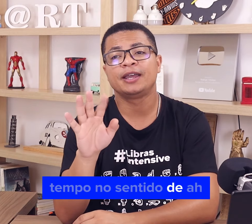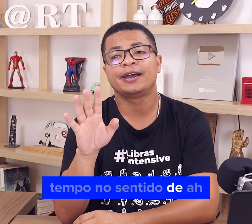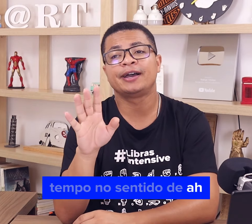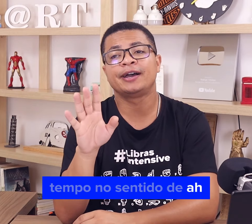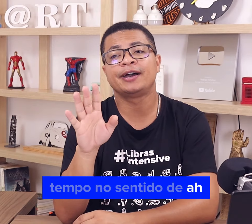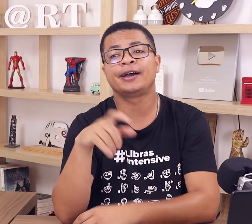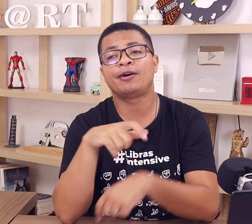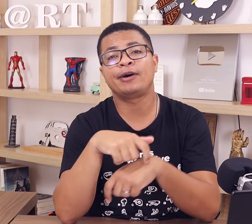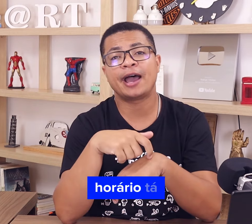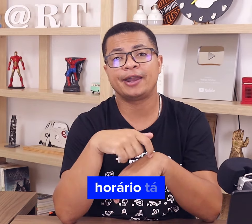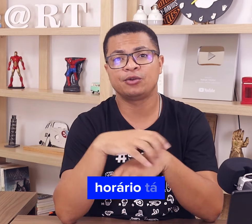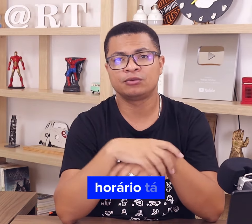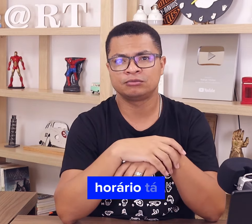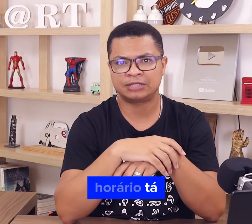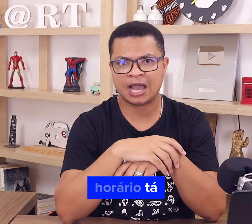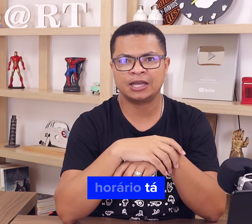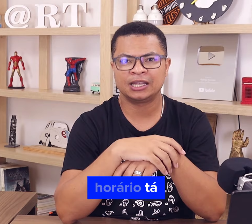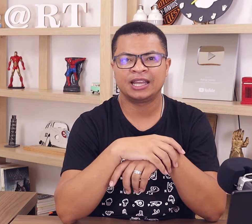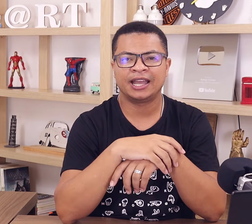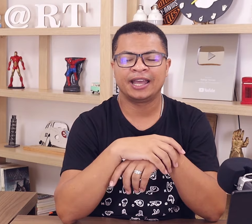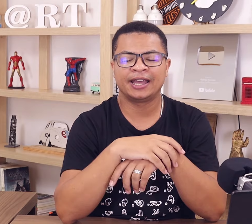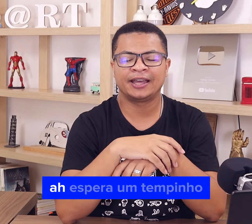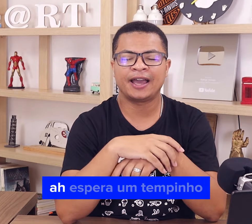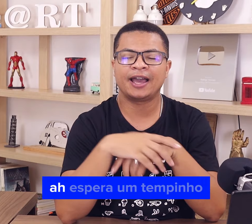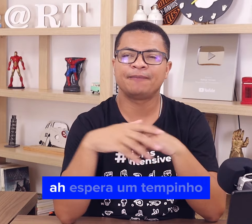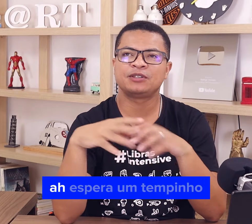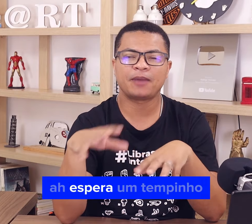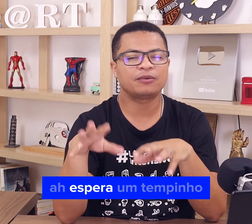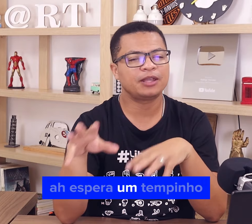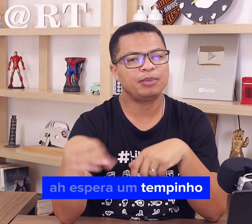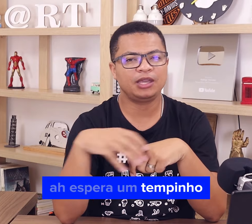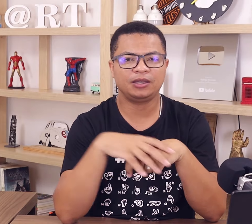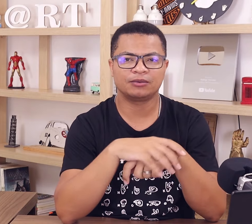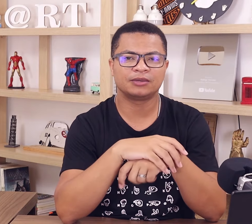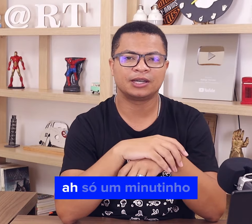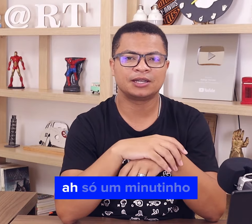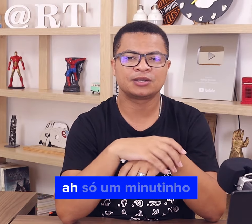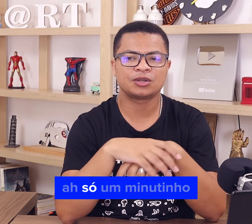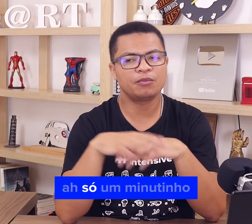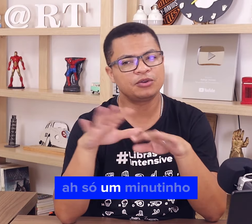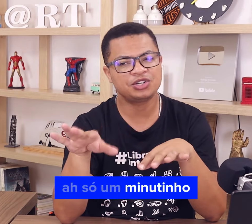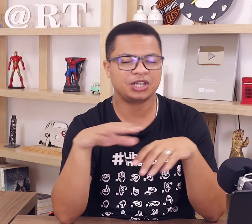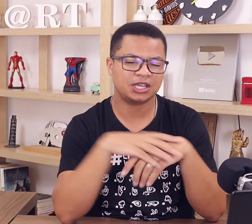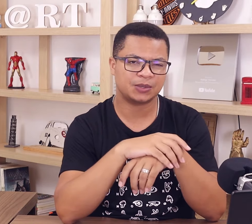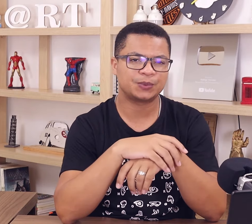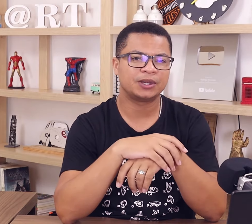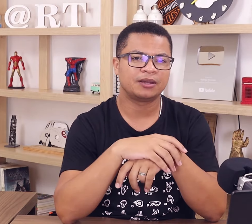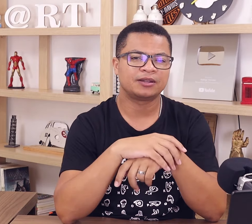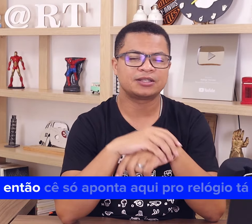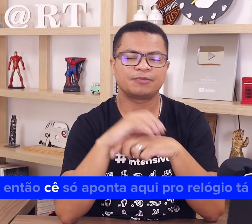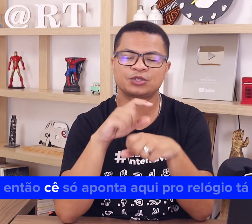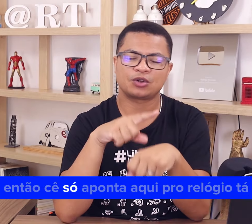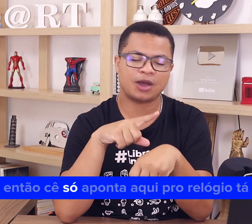horário, tá? Ah, espera um tempinho, só um minutinho. Então, você só